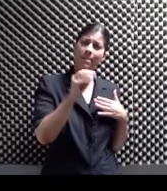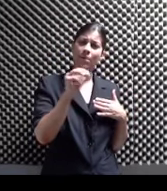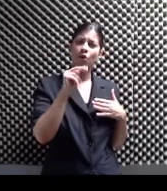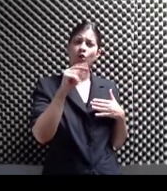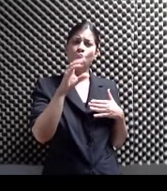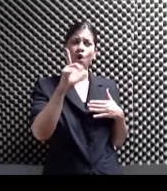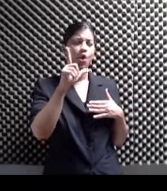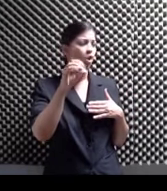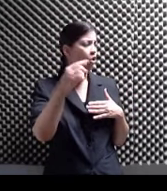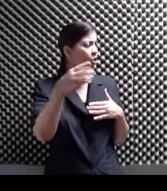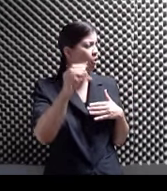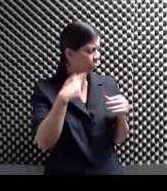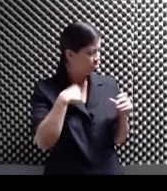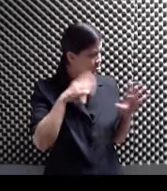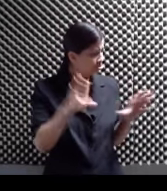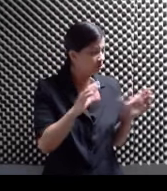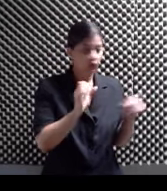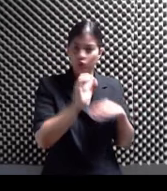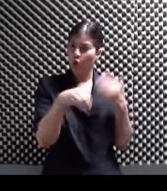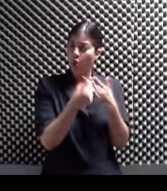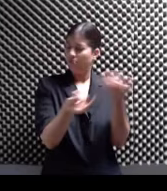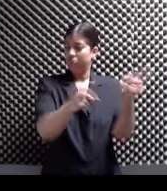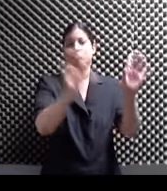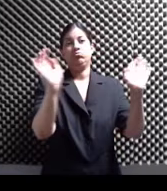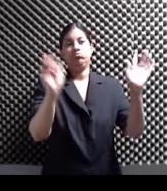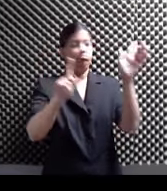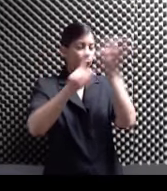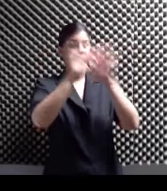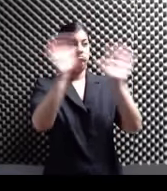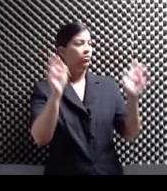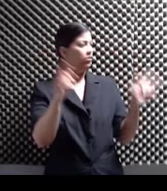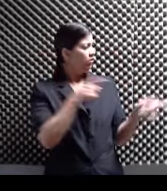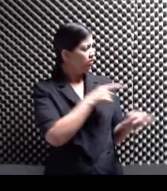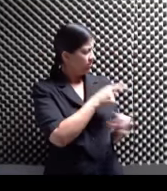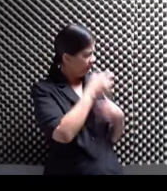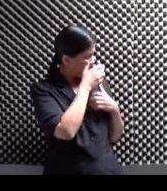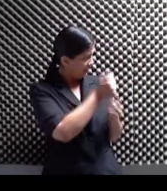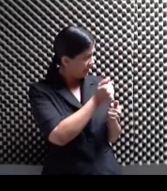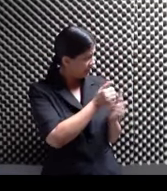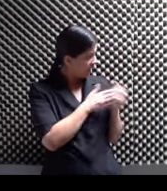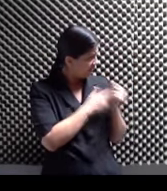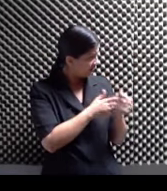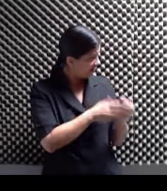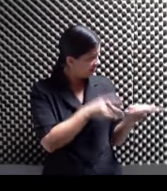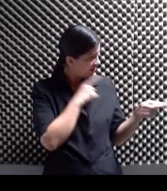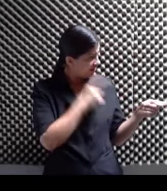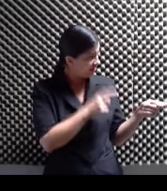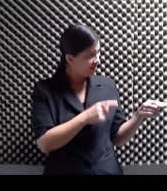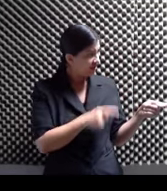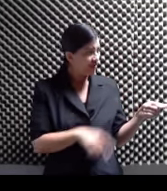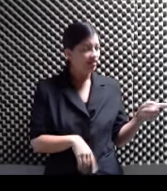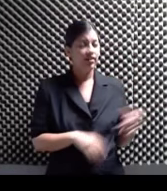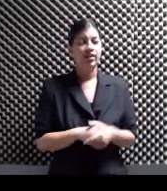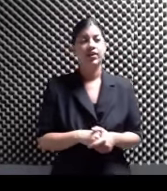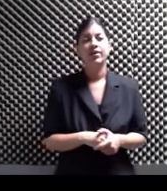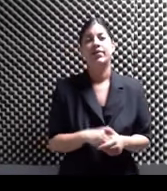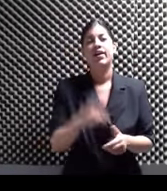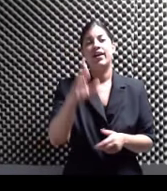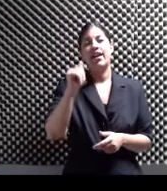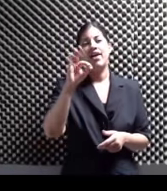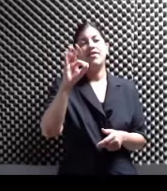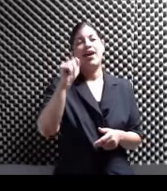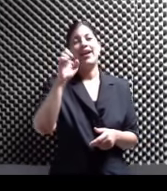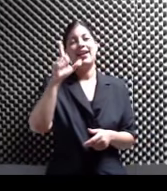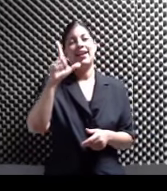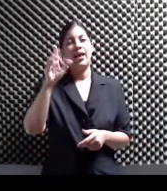surgió de repente. Y yo le dije, ¿a ti te interesaría dirigir eso? ¿Y cómo dirige? Rafael Pagán. Se van a acordar